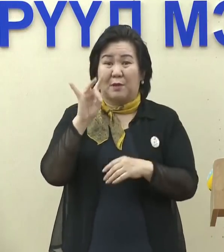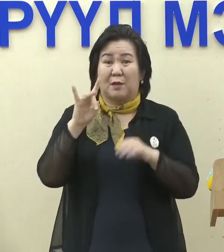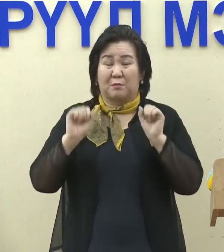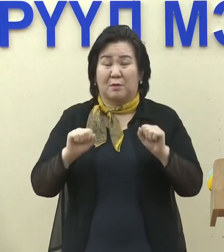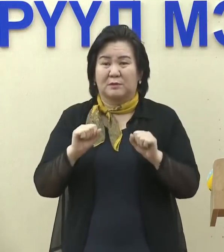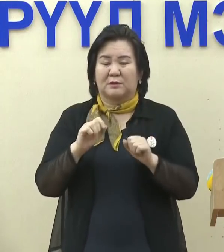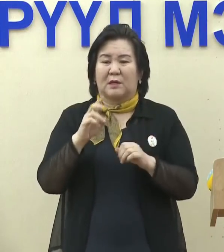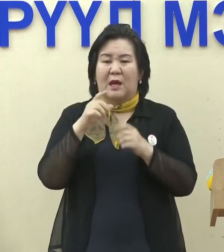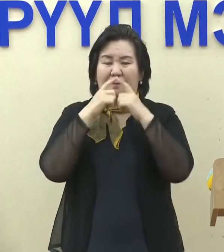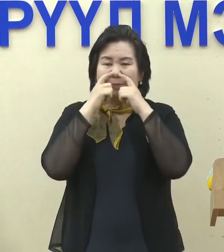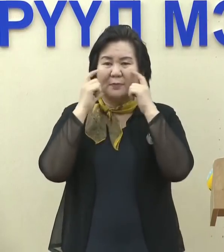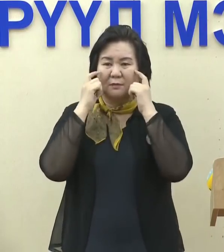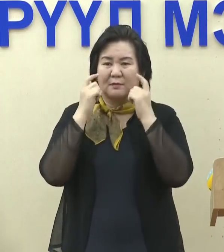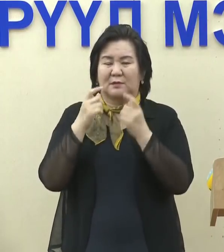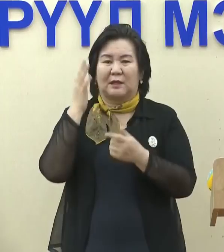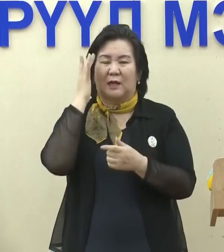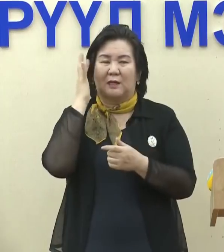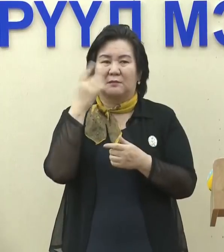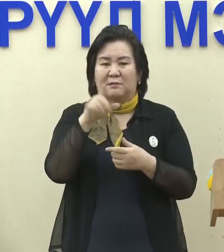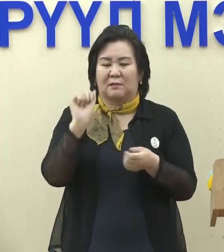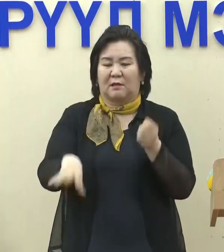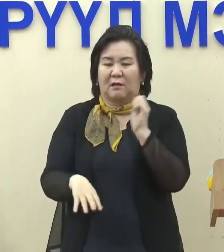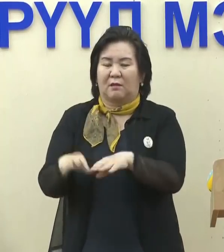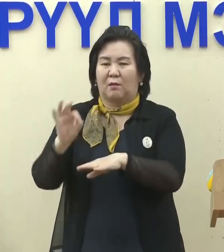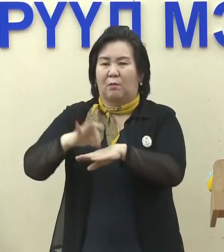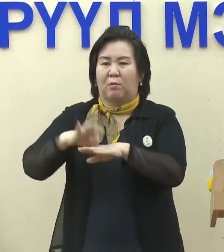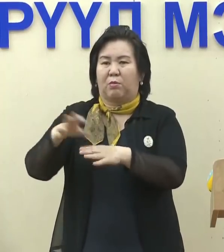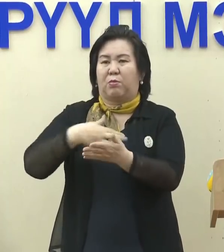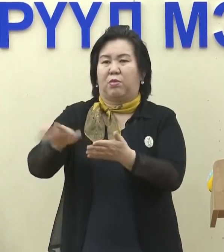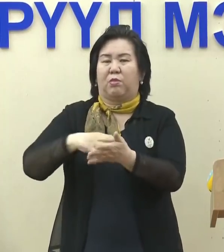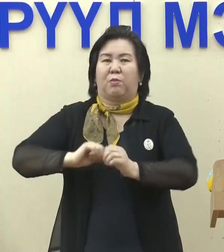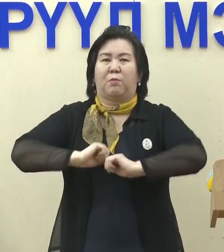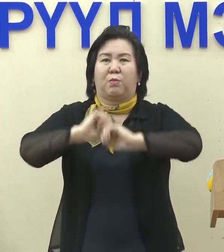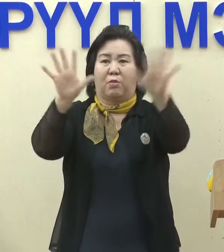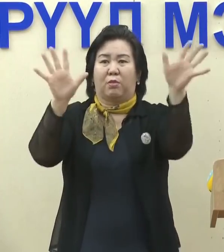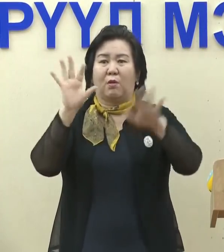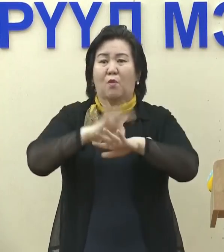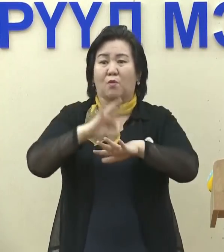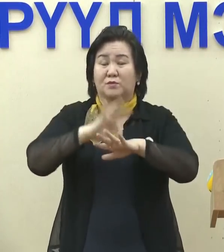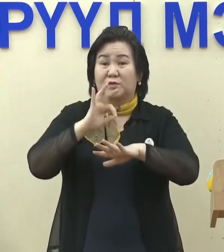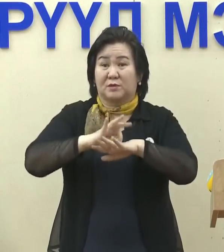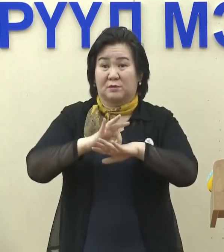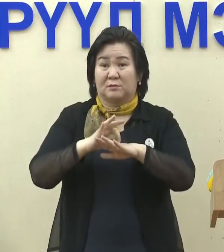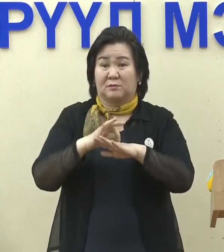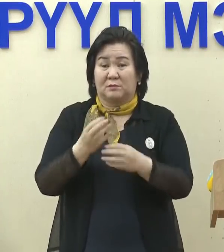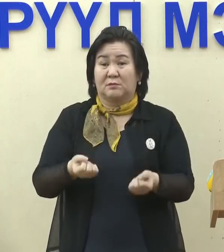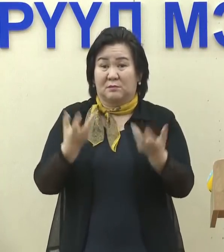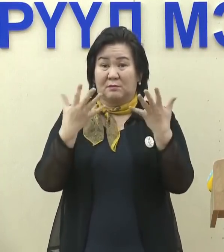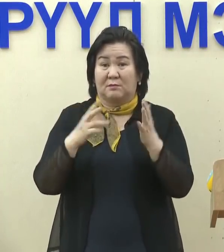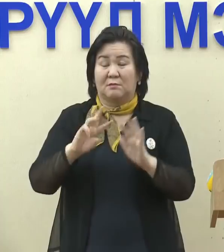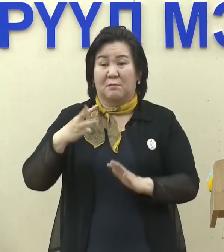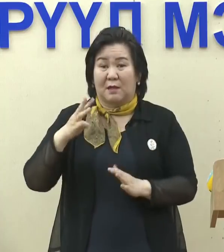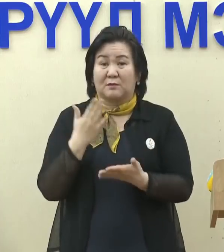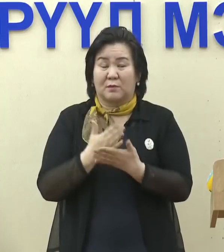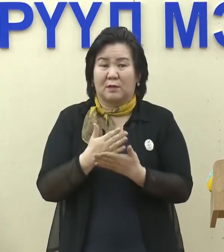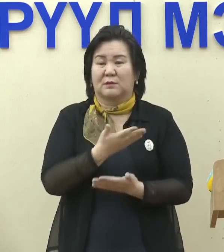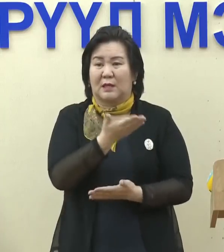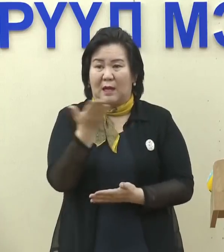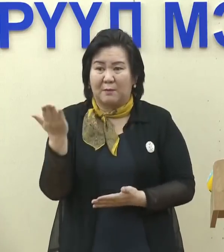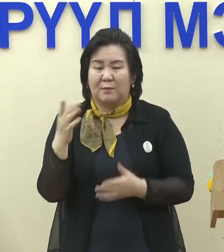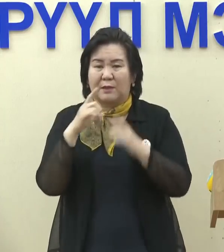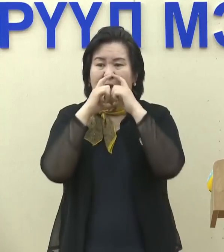хаалтыг орц гадаад орчинд хаях нь бол гадаад орчныг бохирдуулж харин одоо өвчлөл тархах ийм одоо магадлал үүсгэж байгаа учраас та